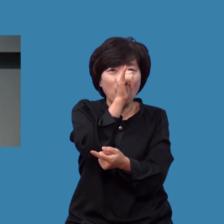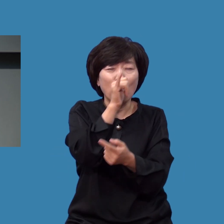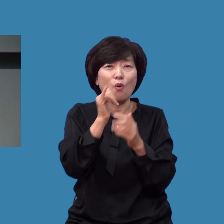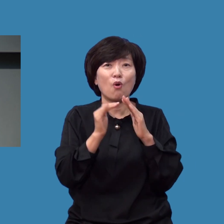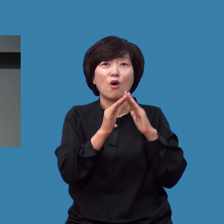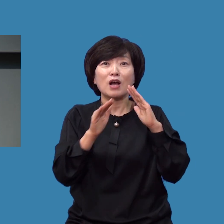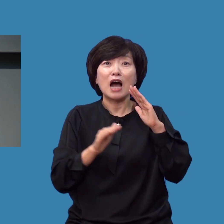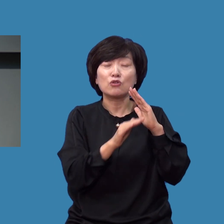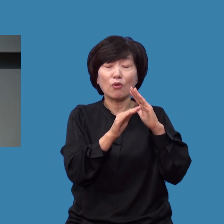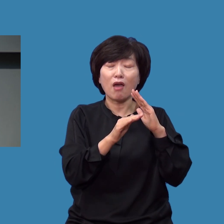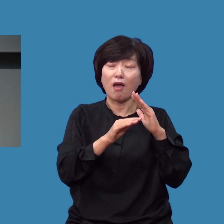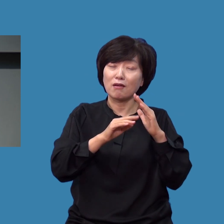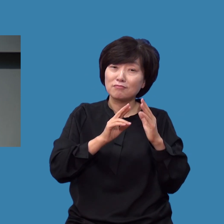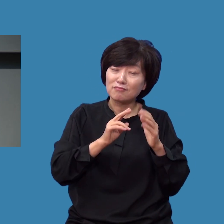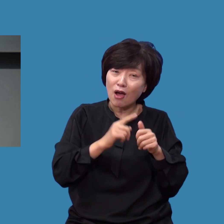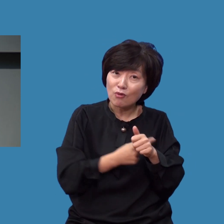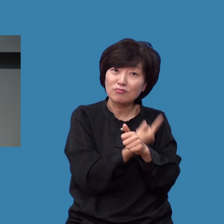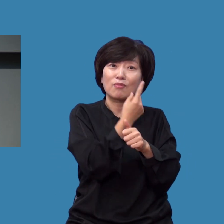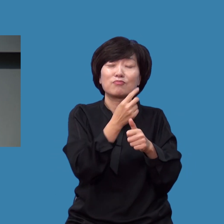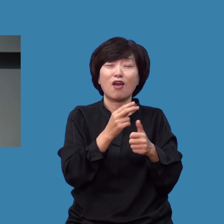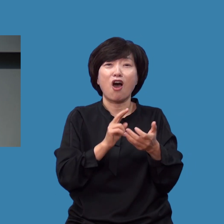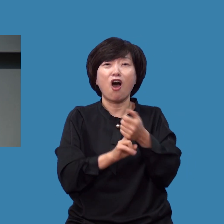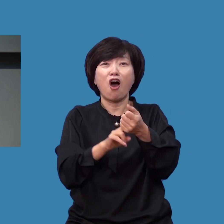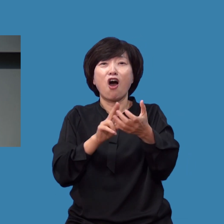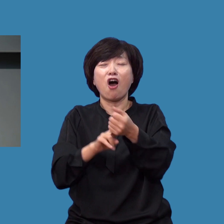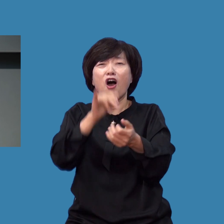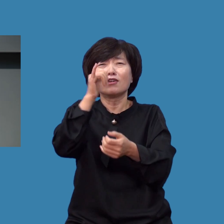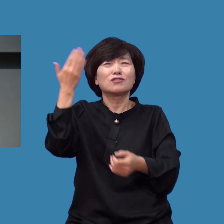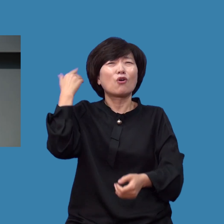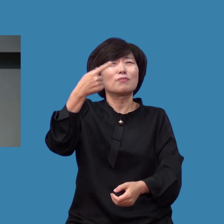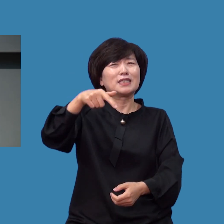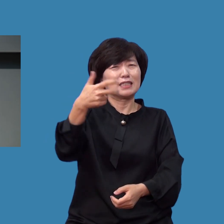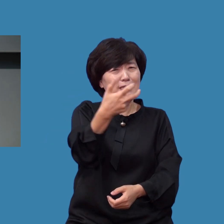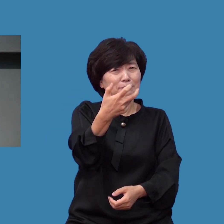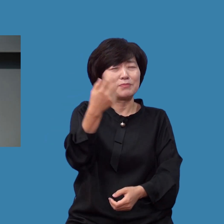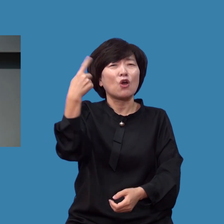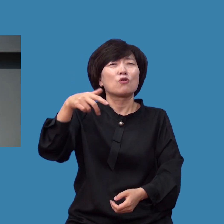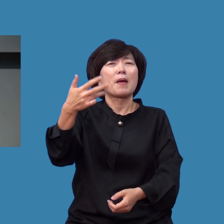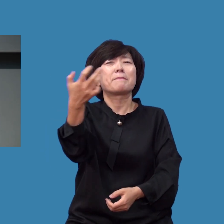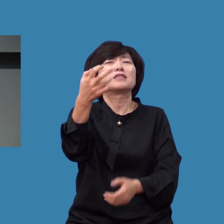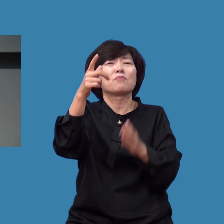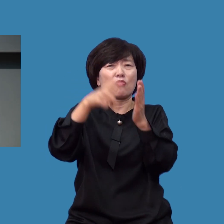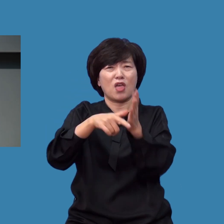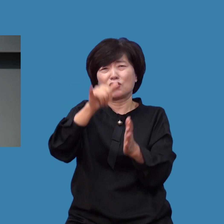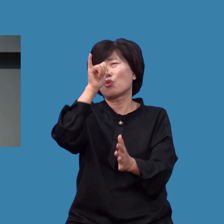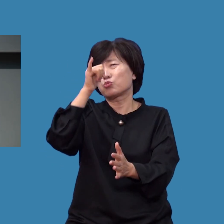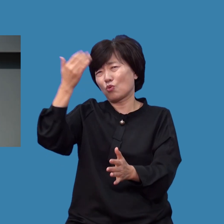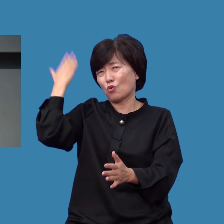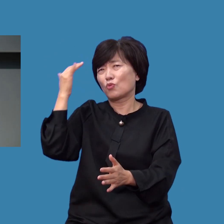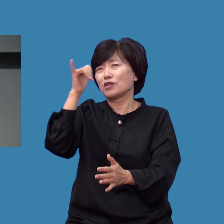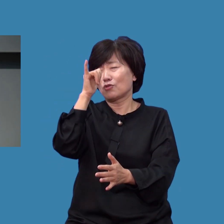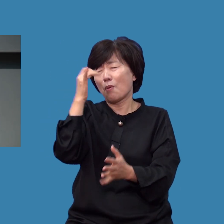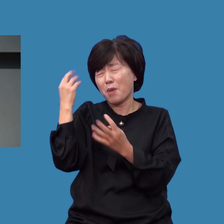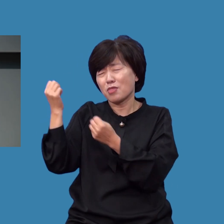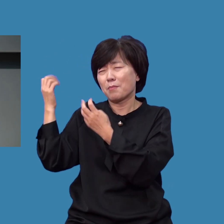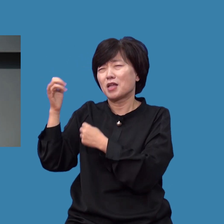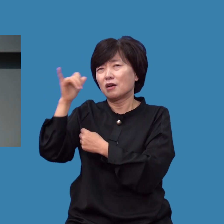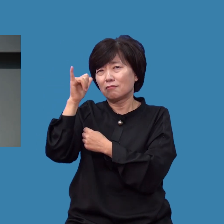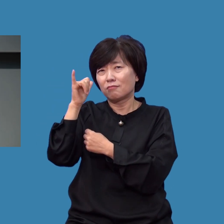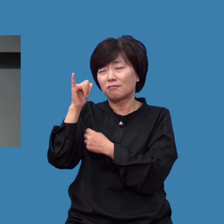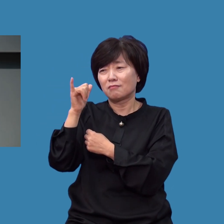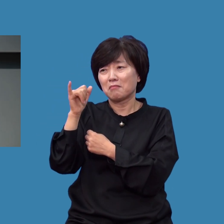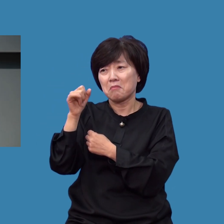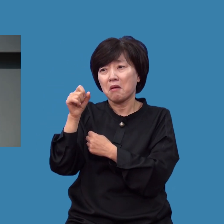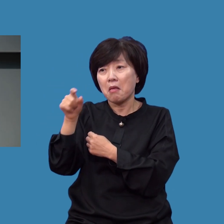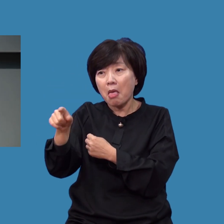자연스럽게 일어났어요. 이게 이제 70년대 80년대에 있었던 현상입니다. 그래서 그러니까 어느 한두 군데서 일어난 게 아니고